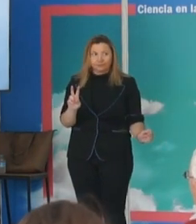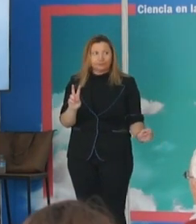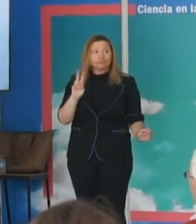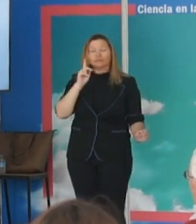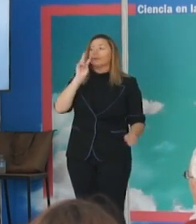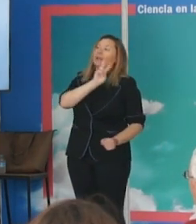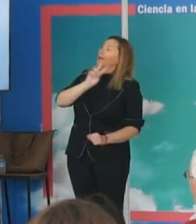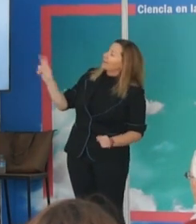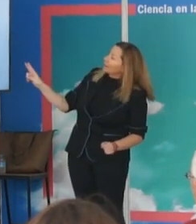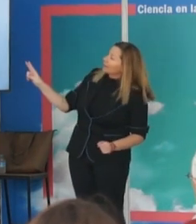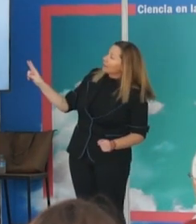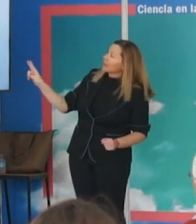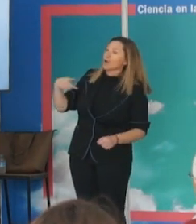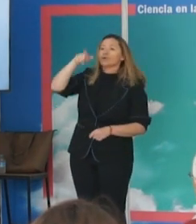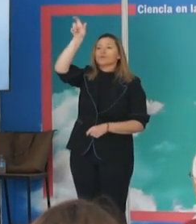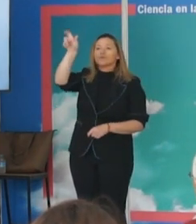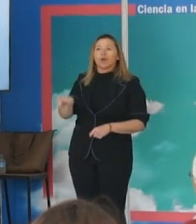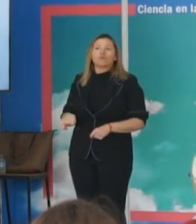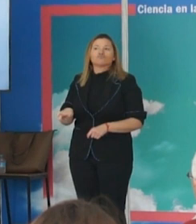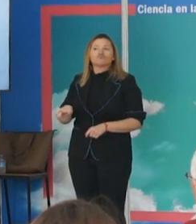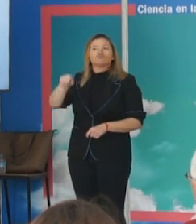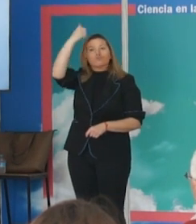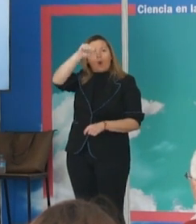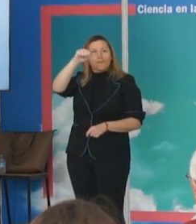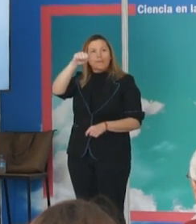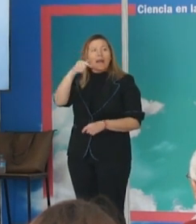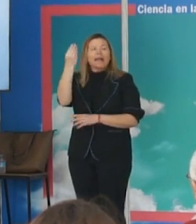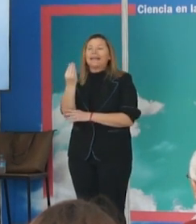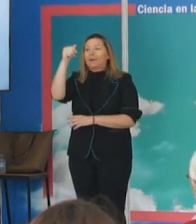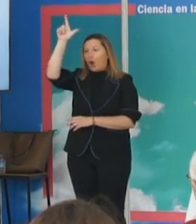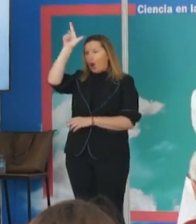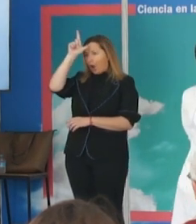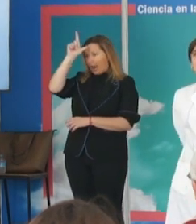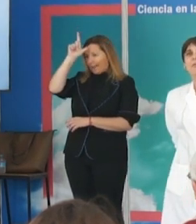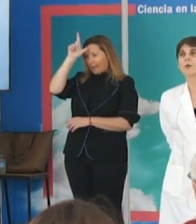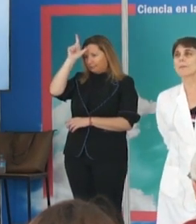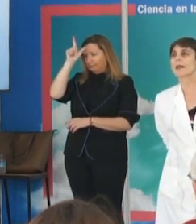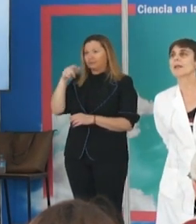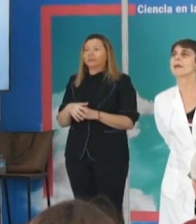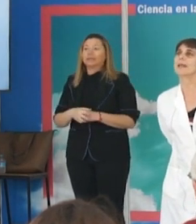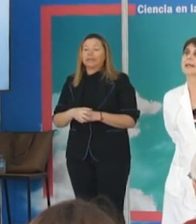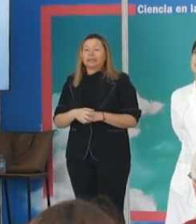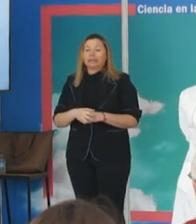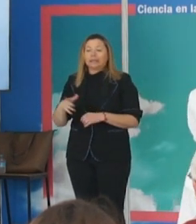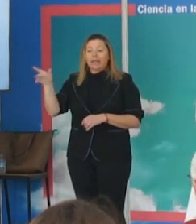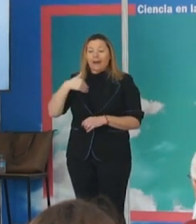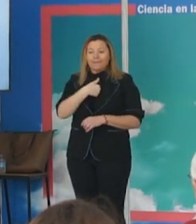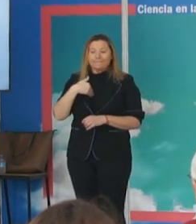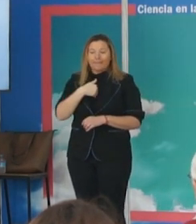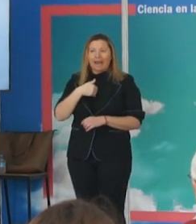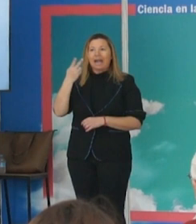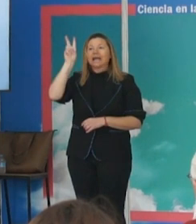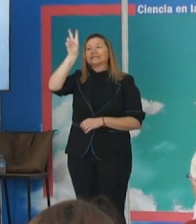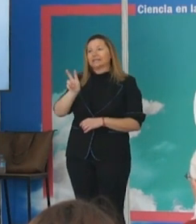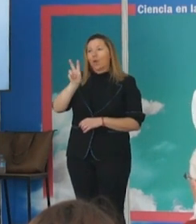Aquí tenemos un caballero, un químico alemán llamado Fritz Haber, cuyo papel en la Segunda Guerra